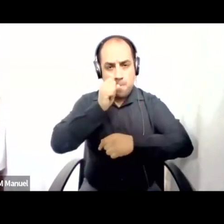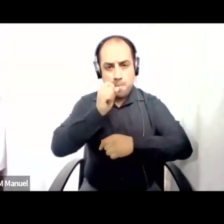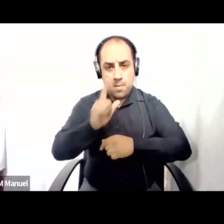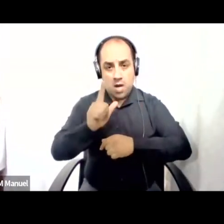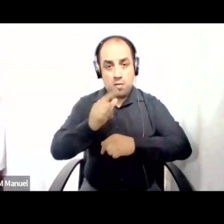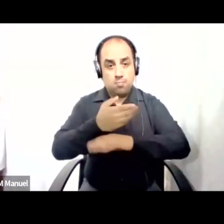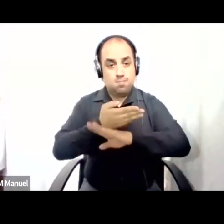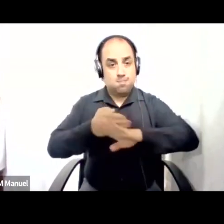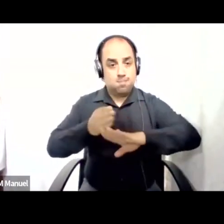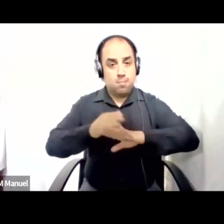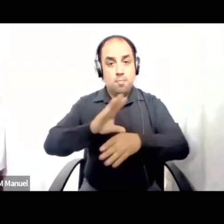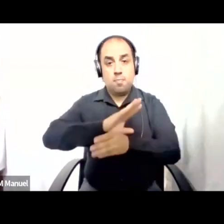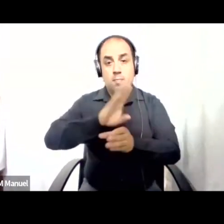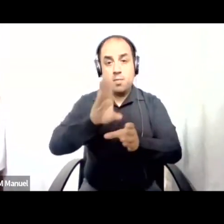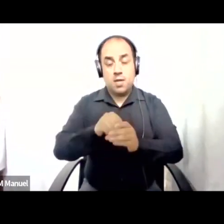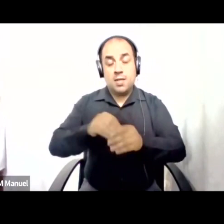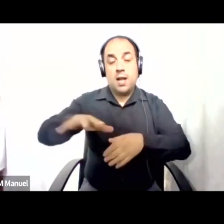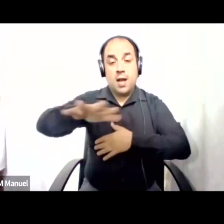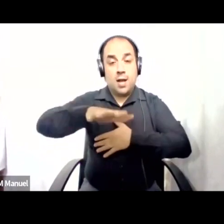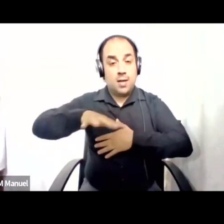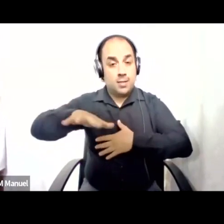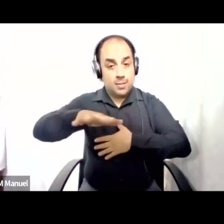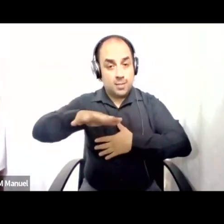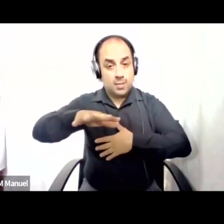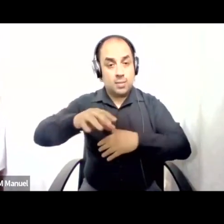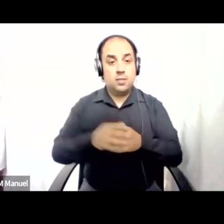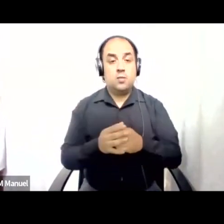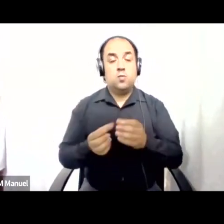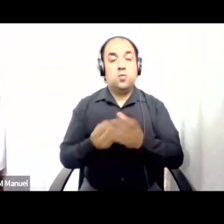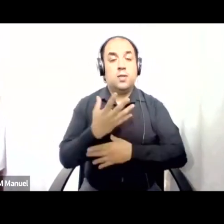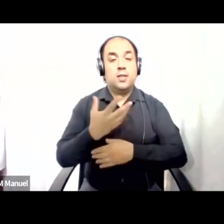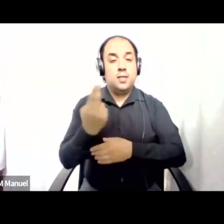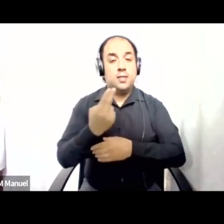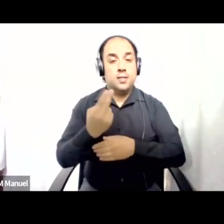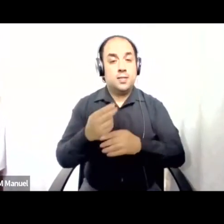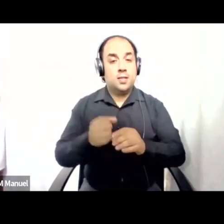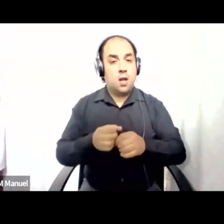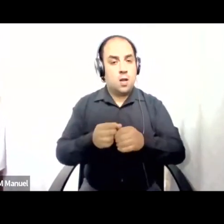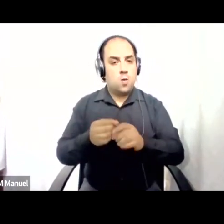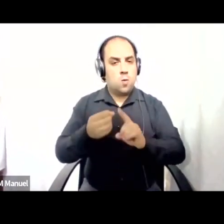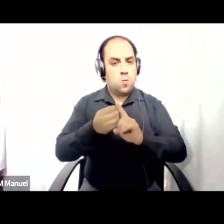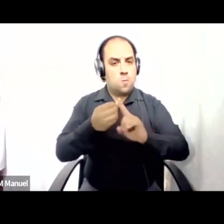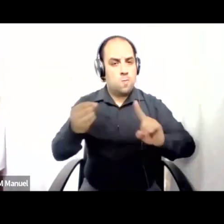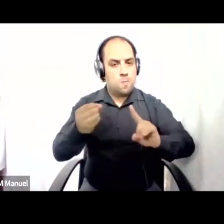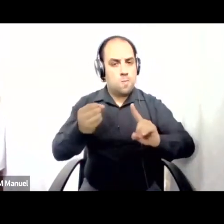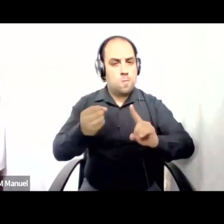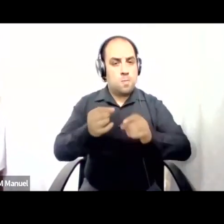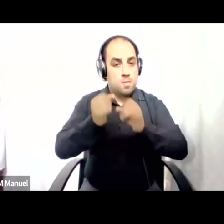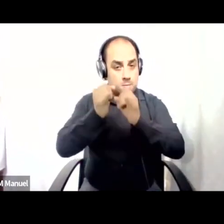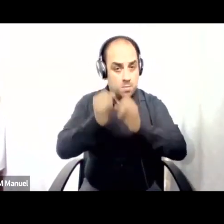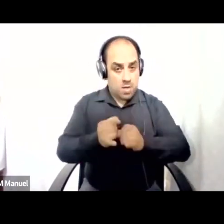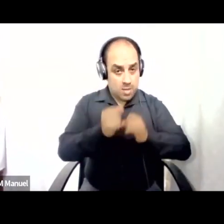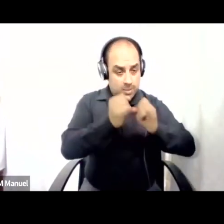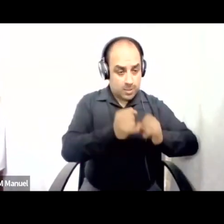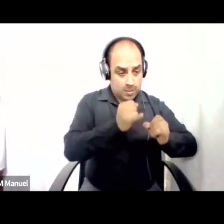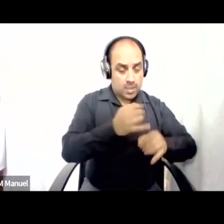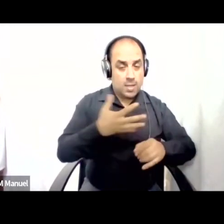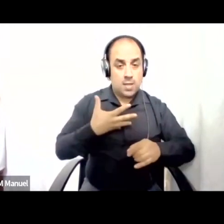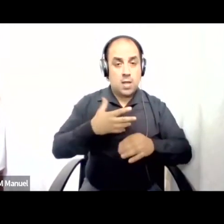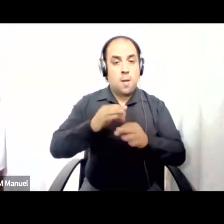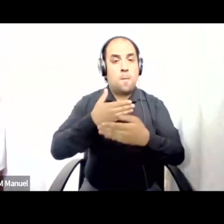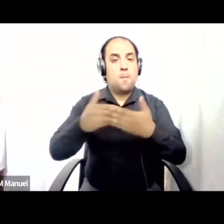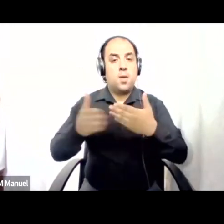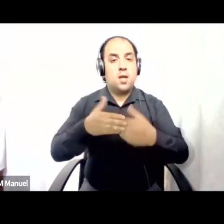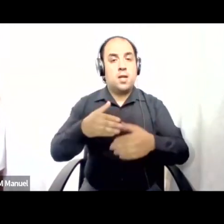orden étnico se subordinara al orden identitario que le impuso la modernidad capitalista cuando la incluyó